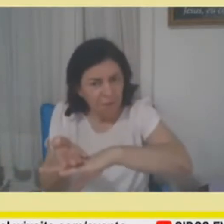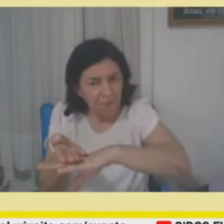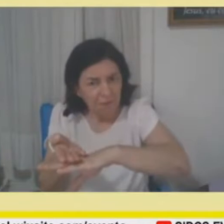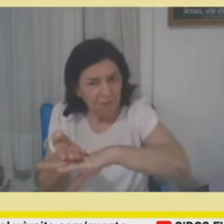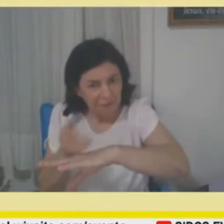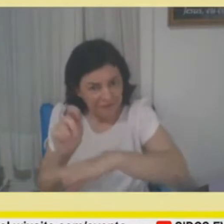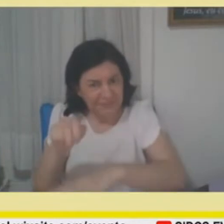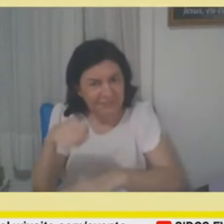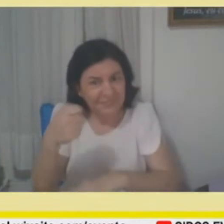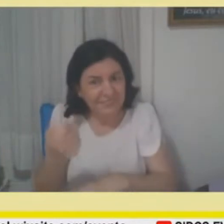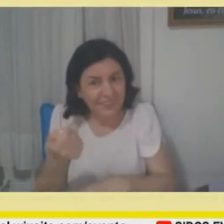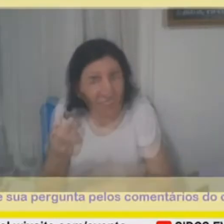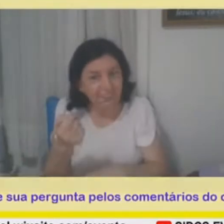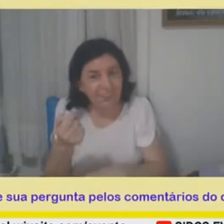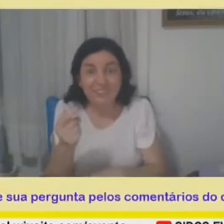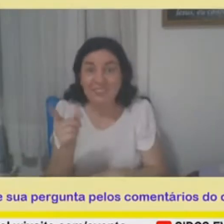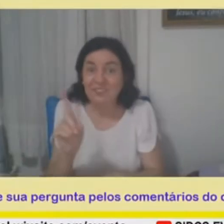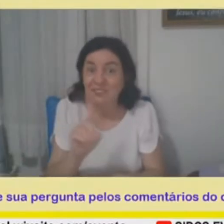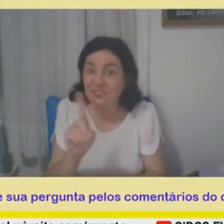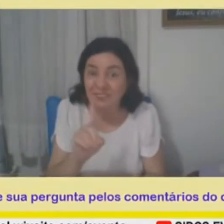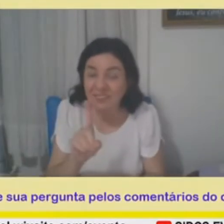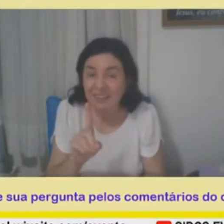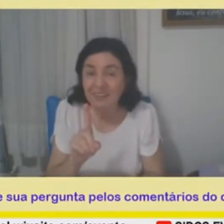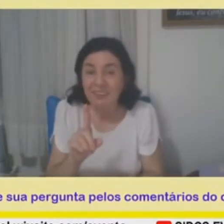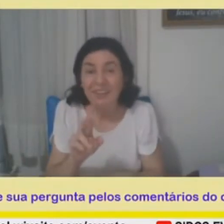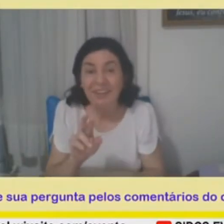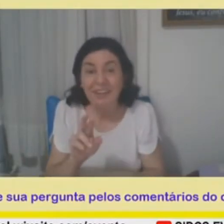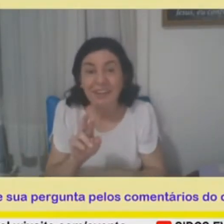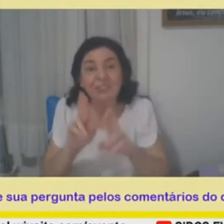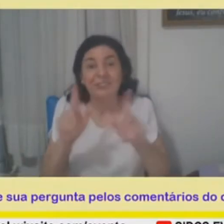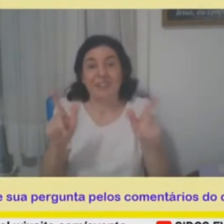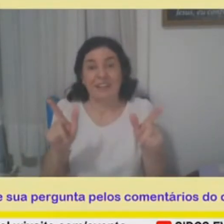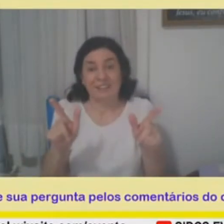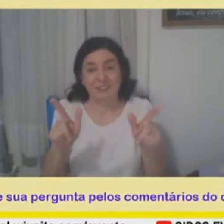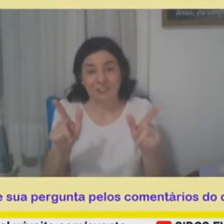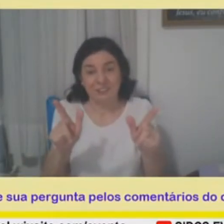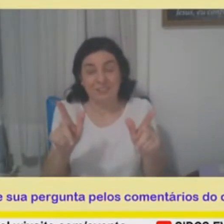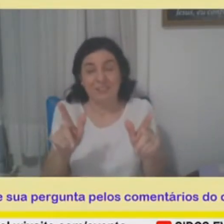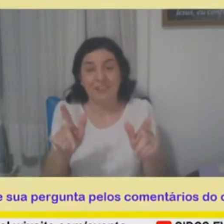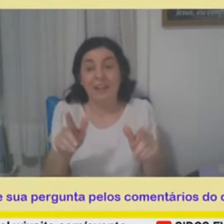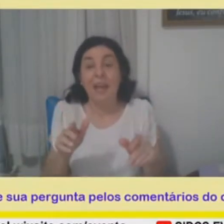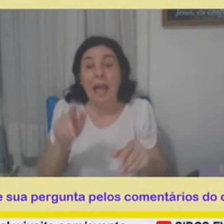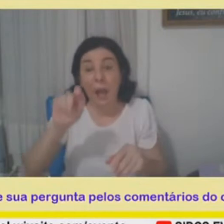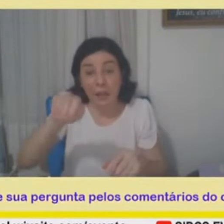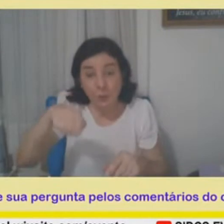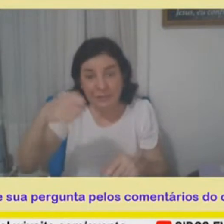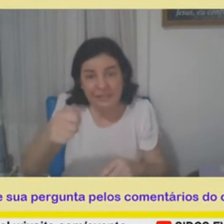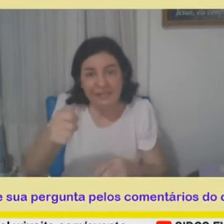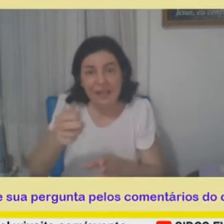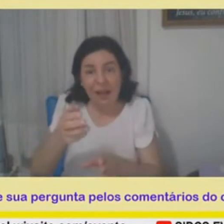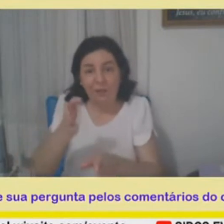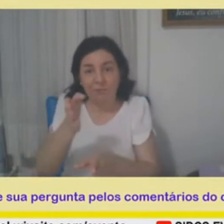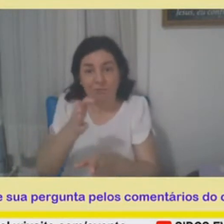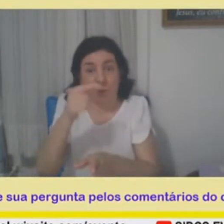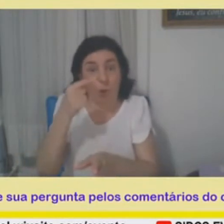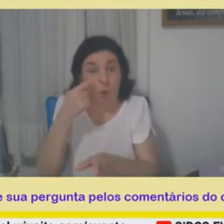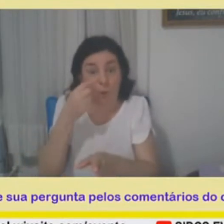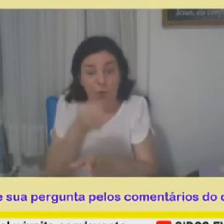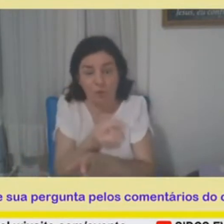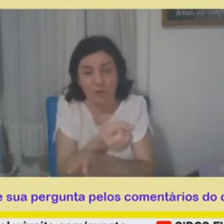inteiros. É assim o sinal? Este sinal tá certo? Não, é